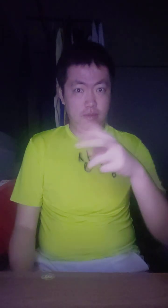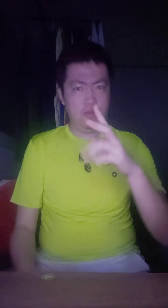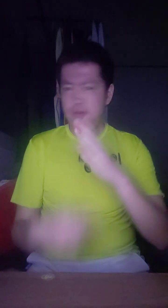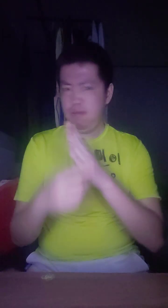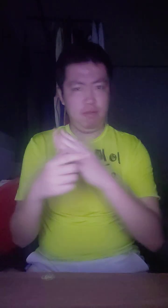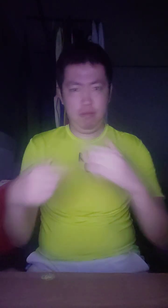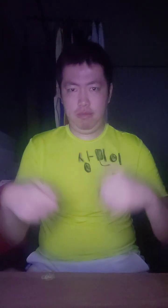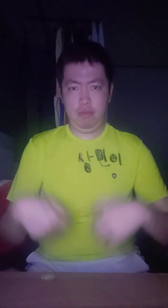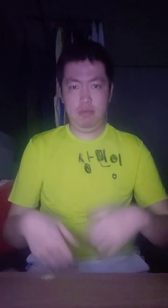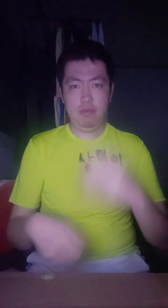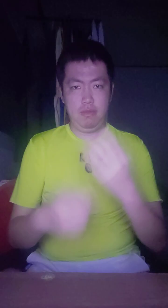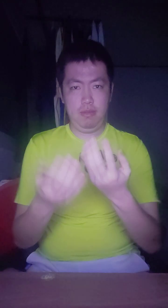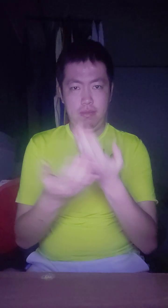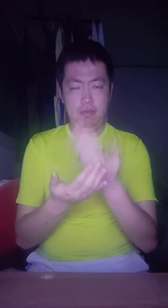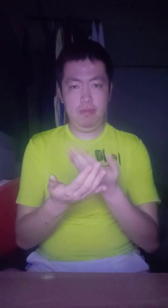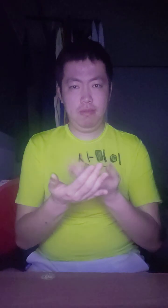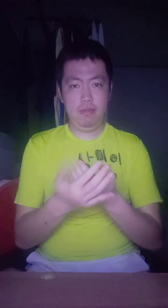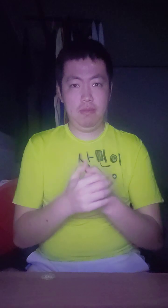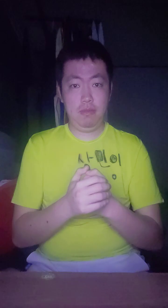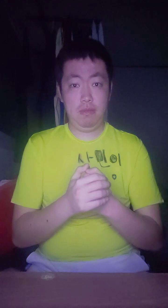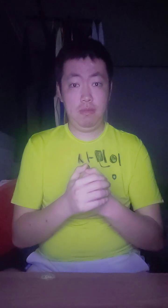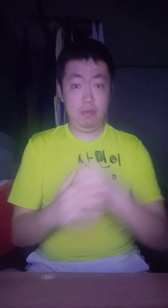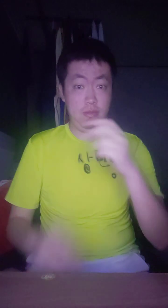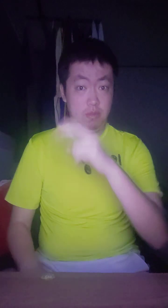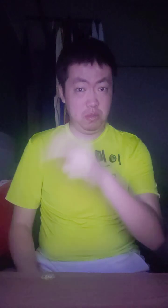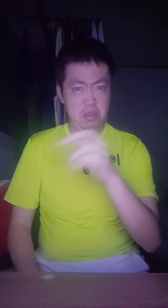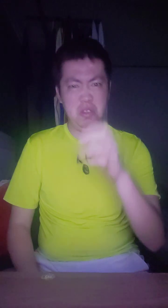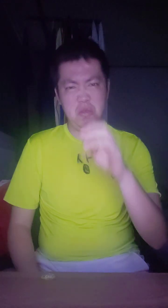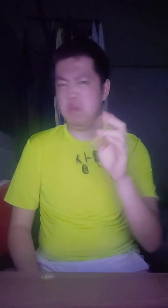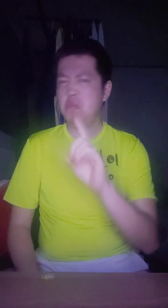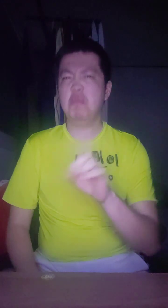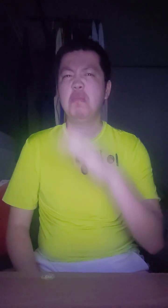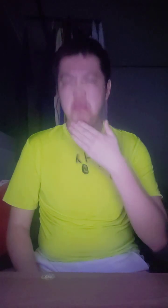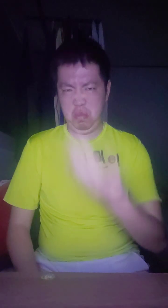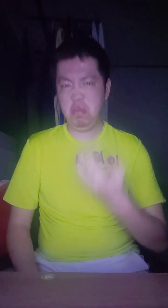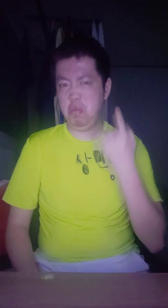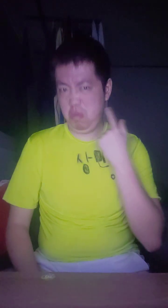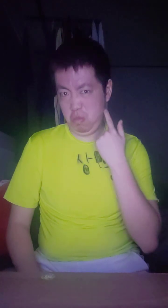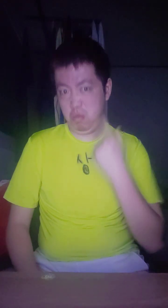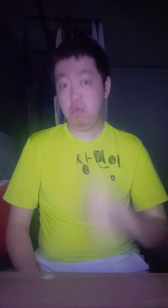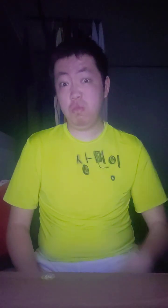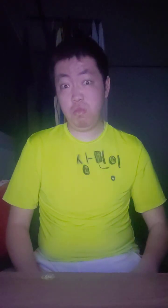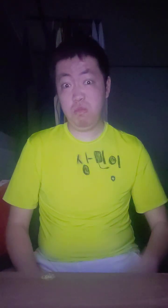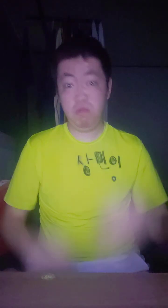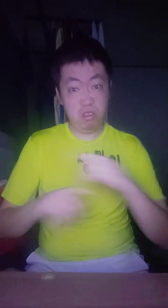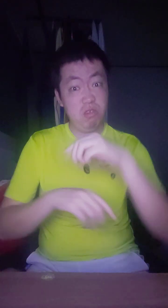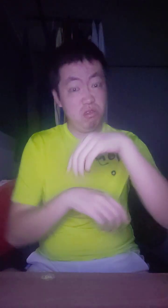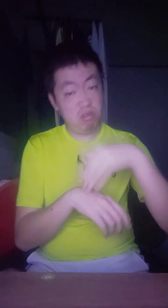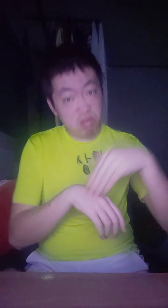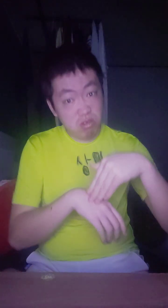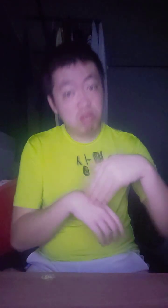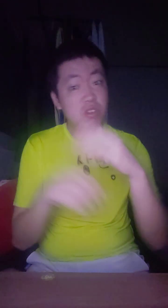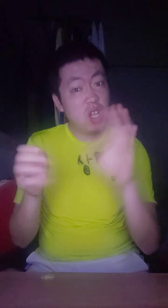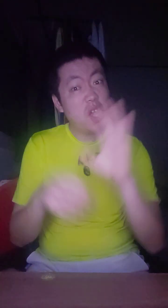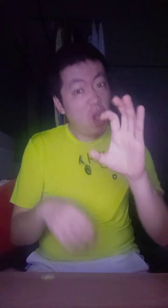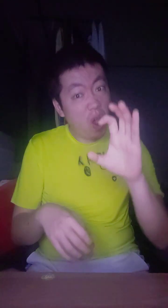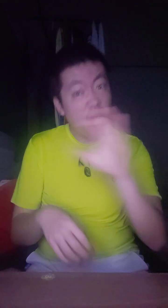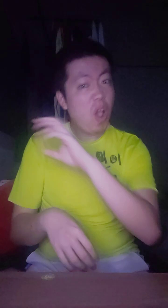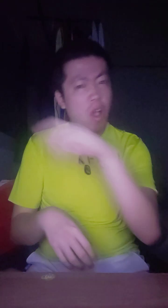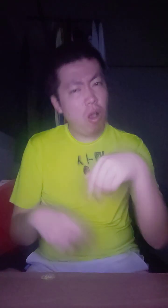않은 것으로 A씨 상관들의 대응도 문제였습니다. 자체 감사 결과 여자 화장실에서 몰래